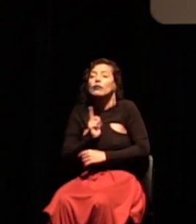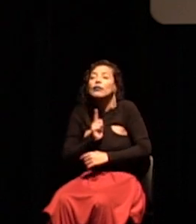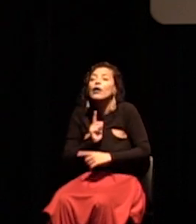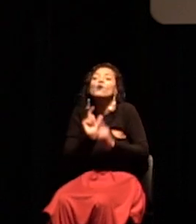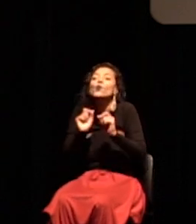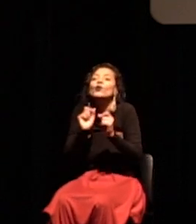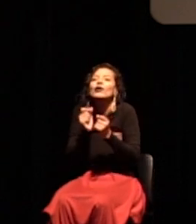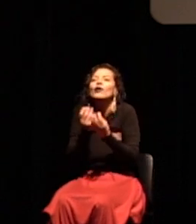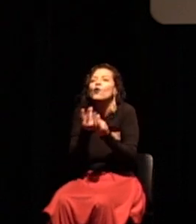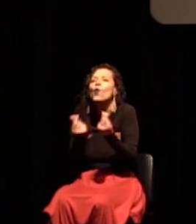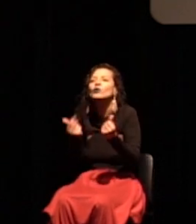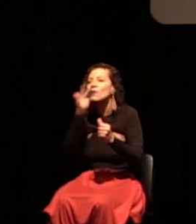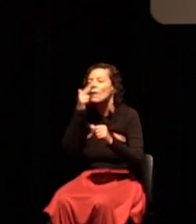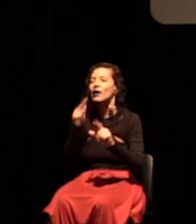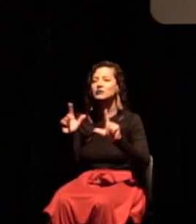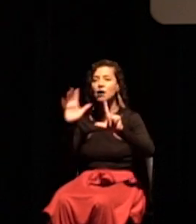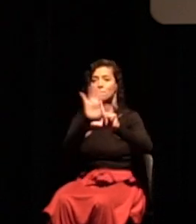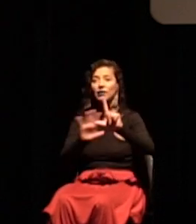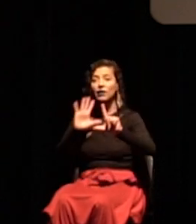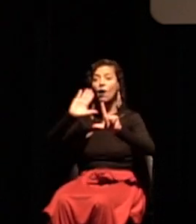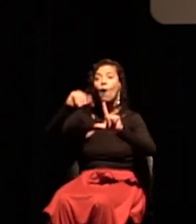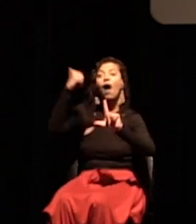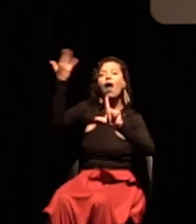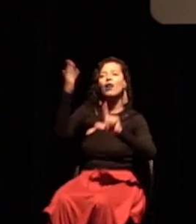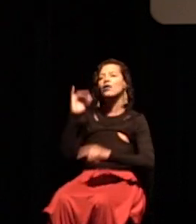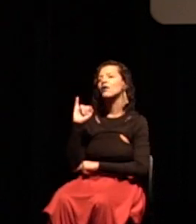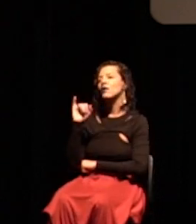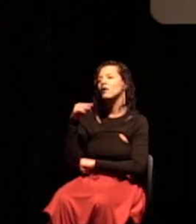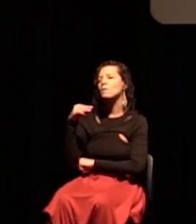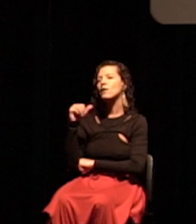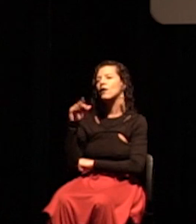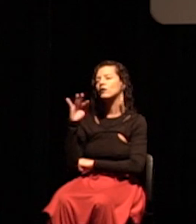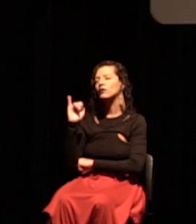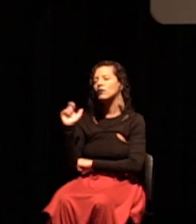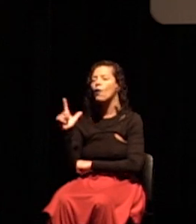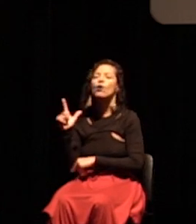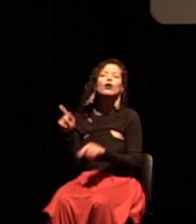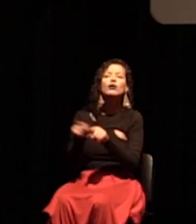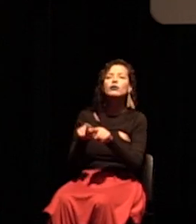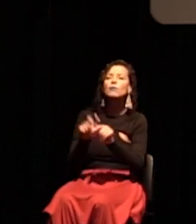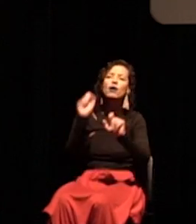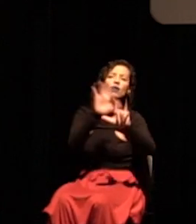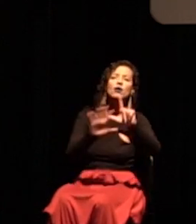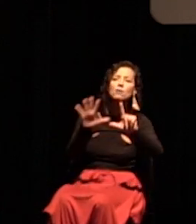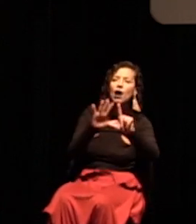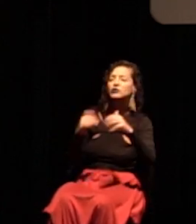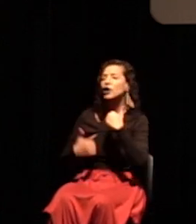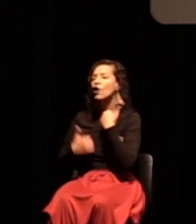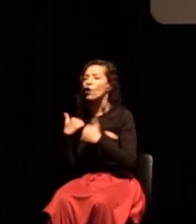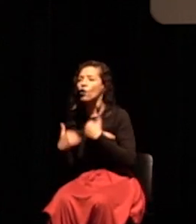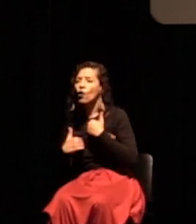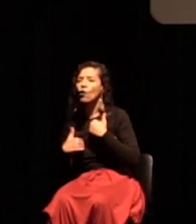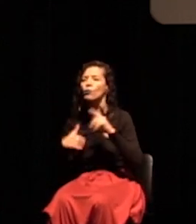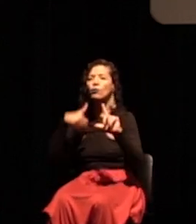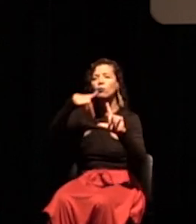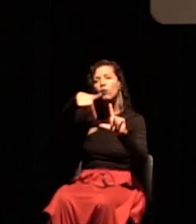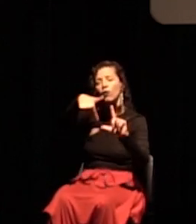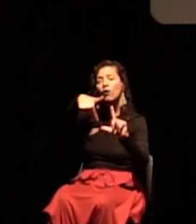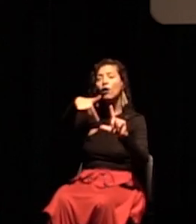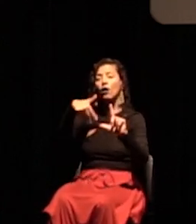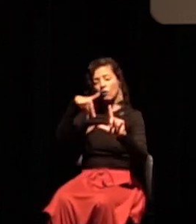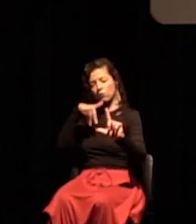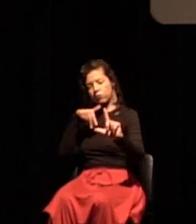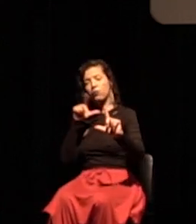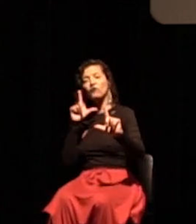mais imaterial, aquilo que a leva para a imagem e como a imagem se pode articular com o corpo e com o corpo de uma artista